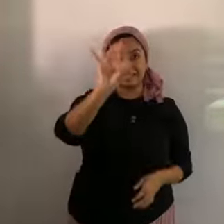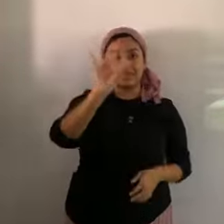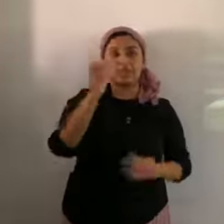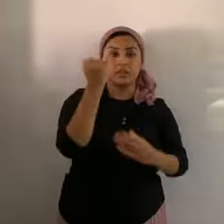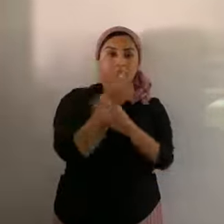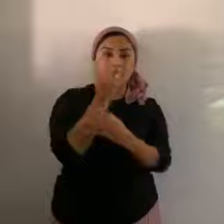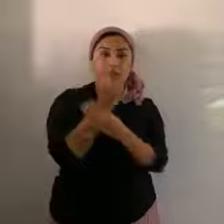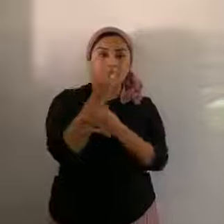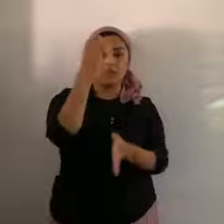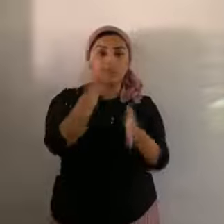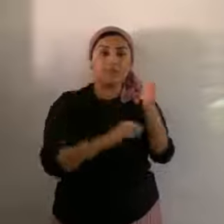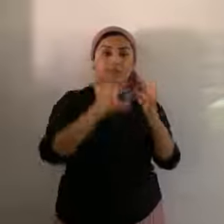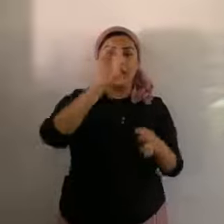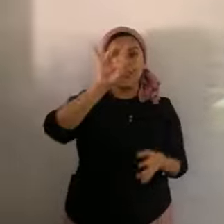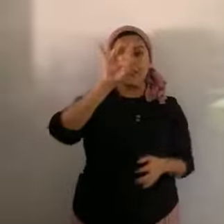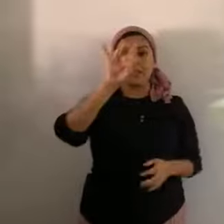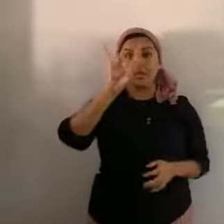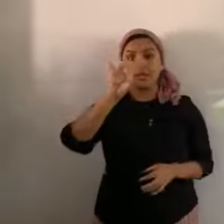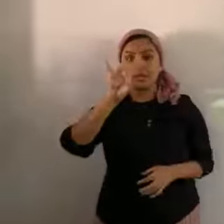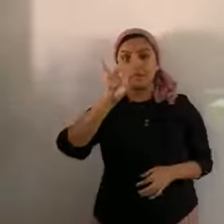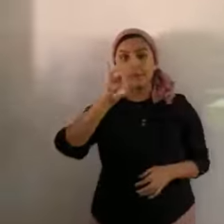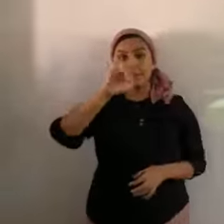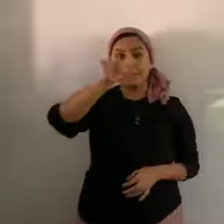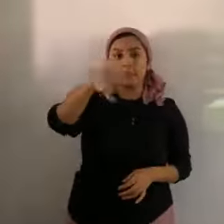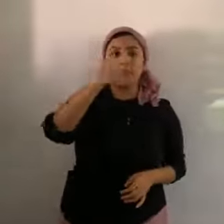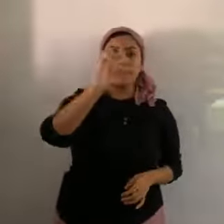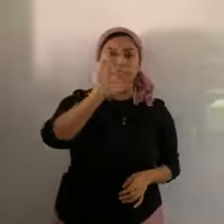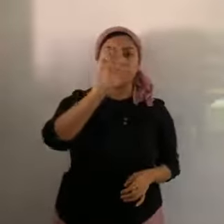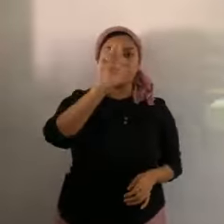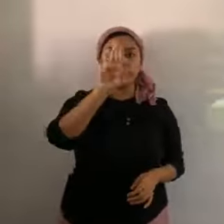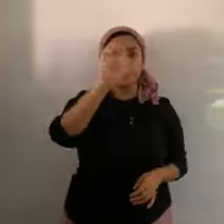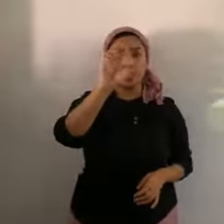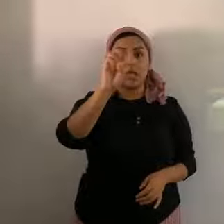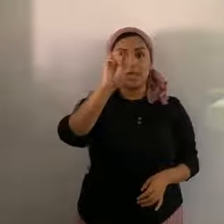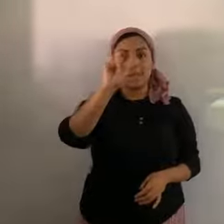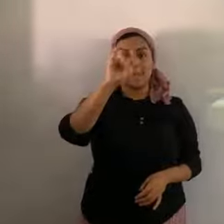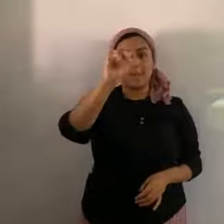bendito es el nombre del Abba Kadosh. Jeremías 8, verso 13.